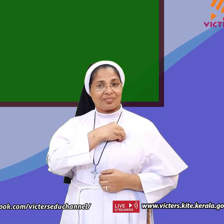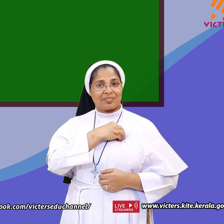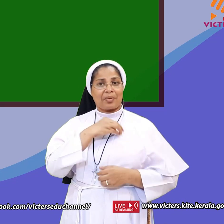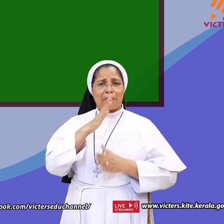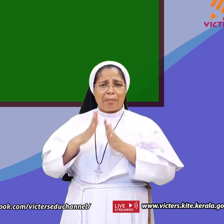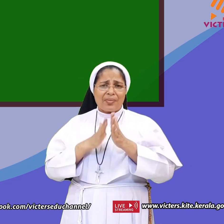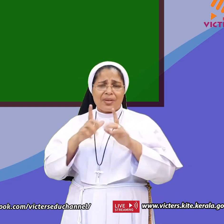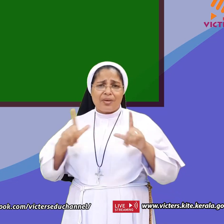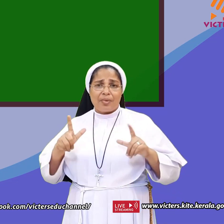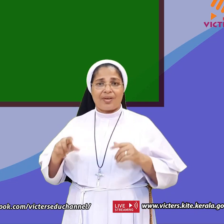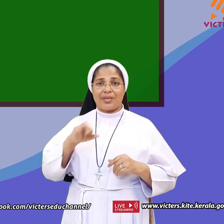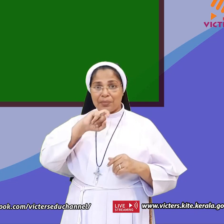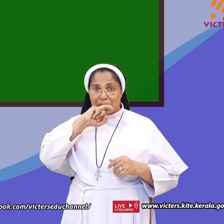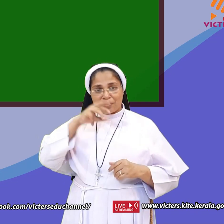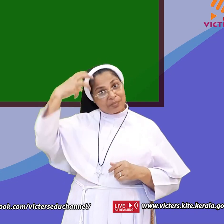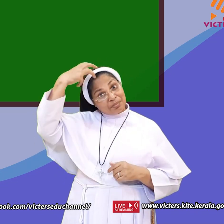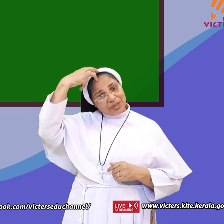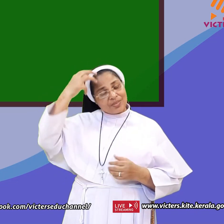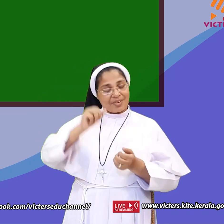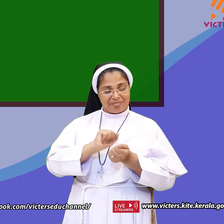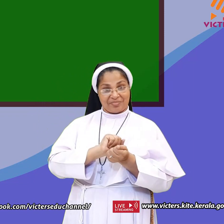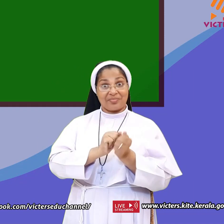പ്രതീകമായി മെത്രാൻ മാറുന്നു.